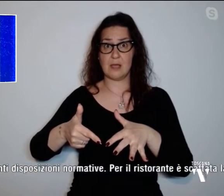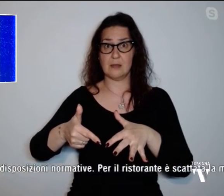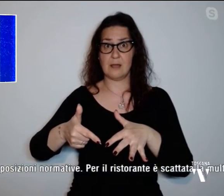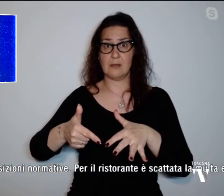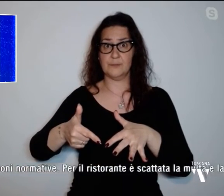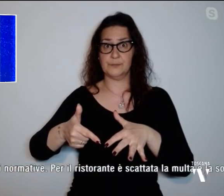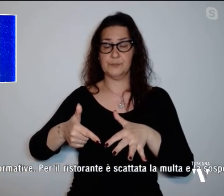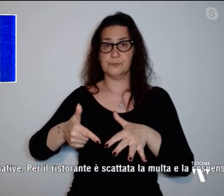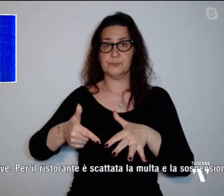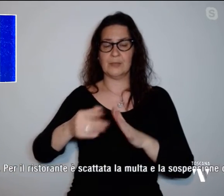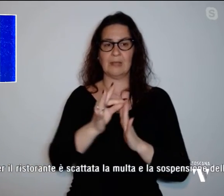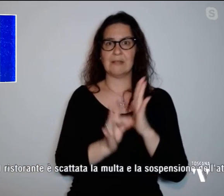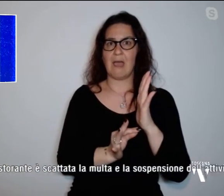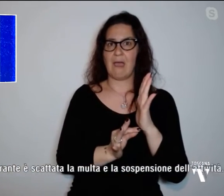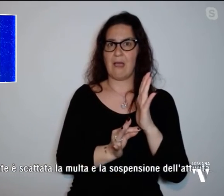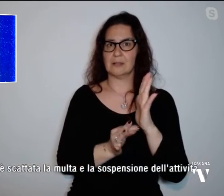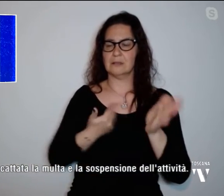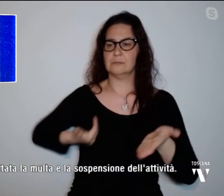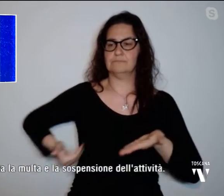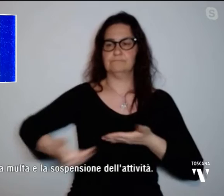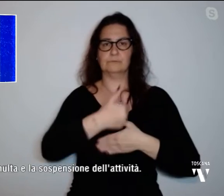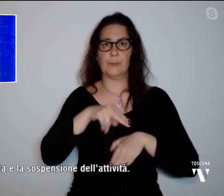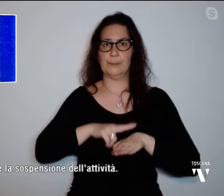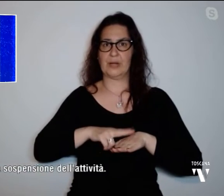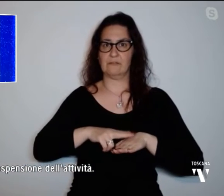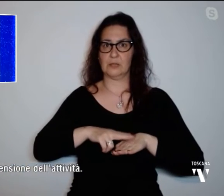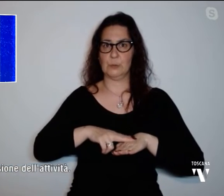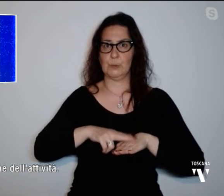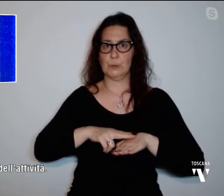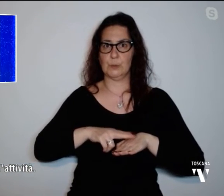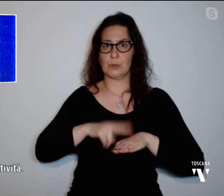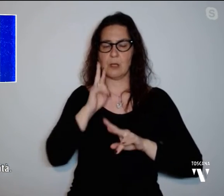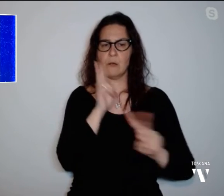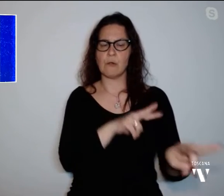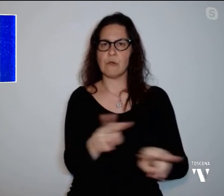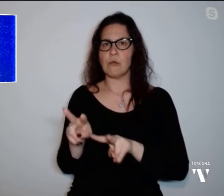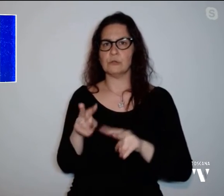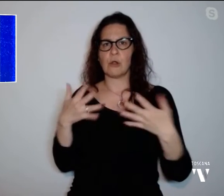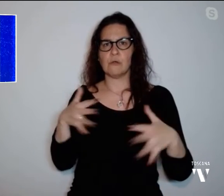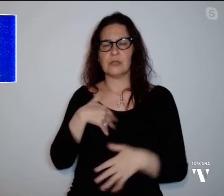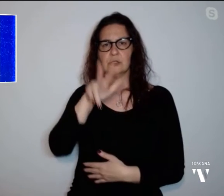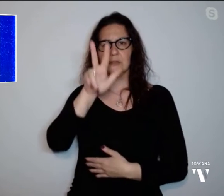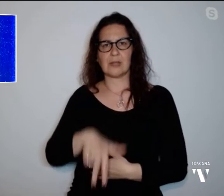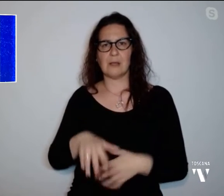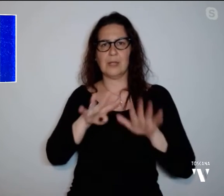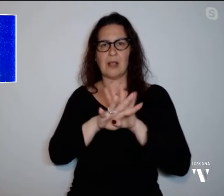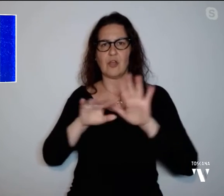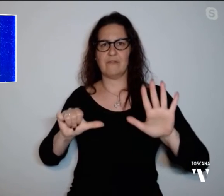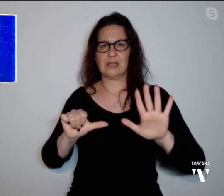dall'esame dei dati raccolti in prefettura sono state controllate 3.096